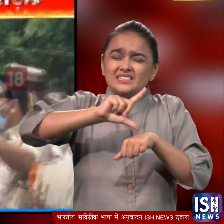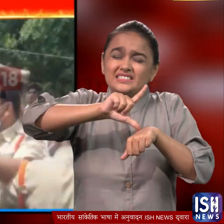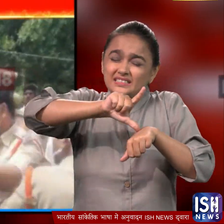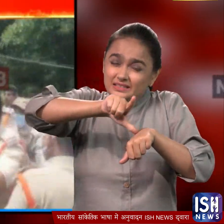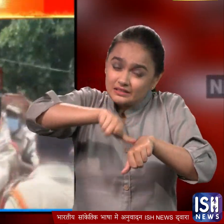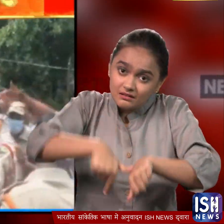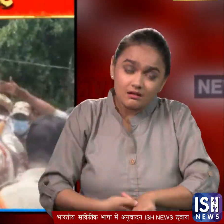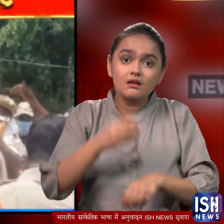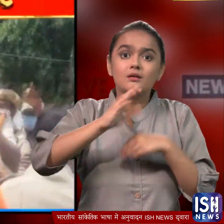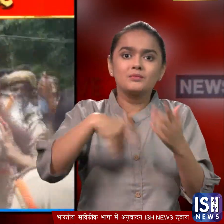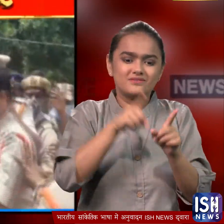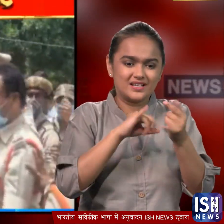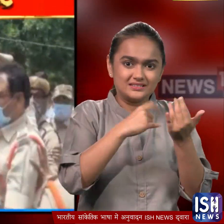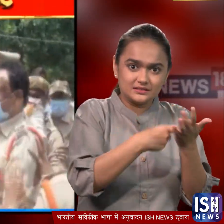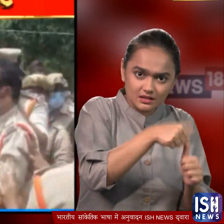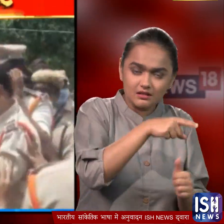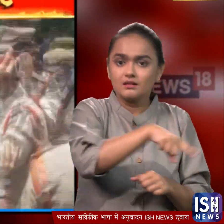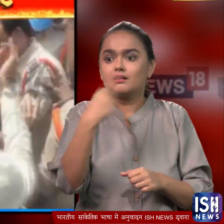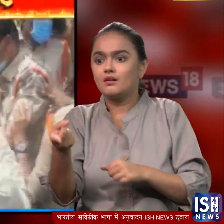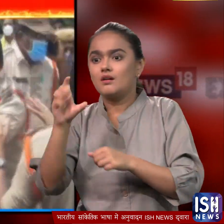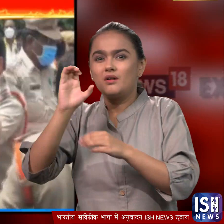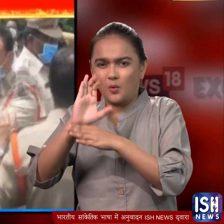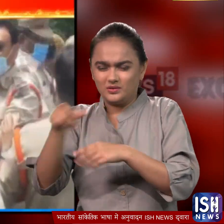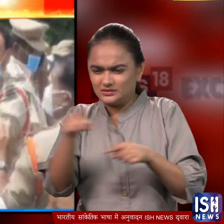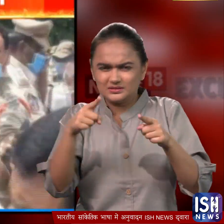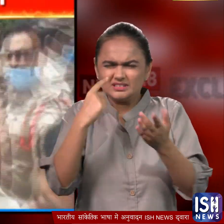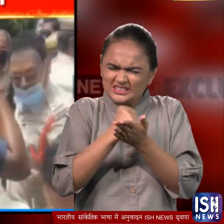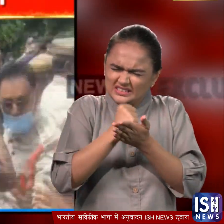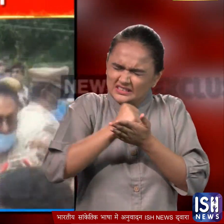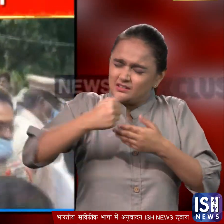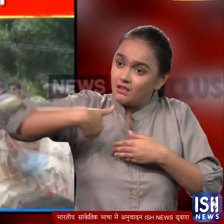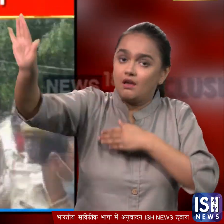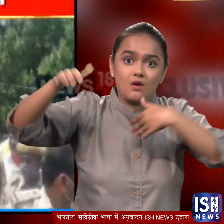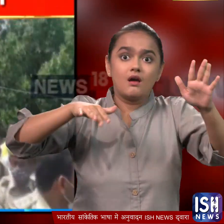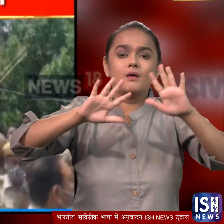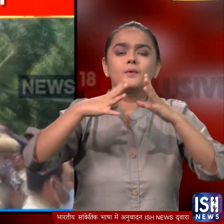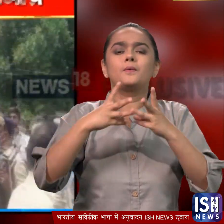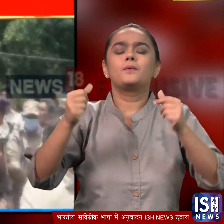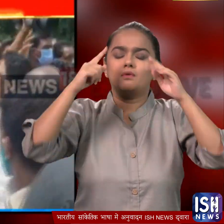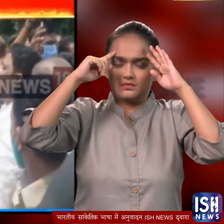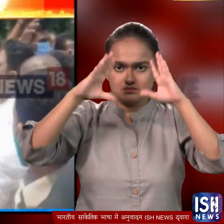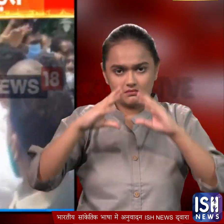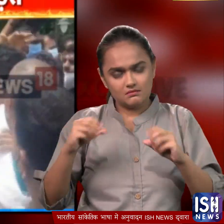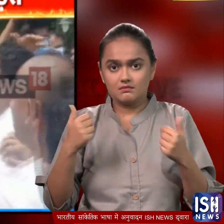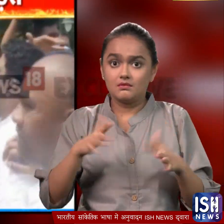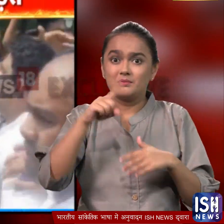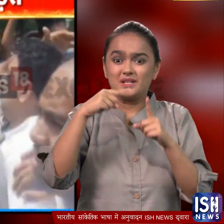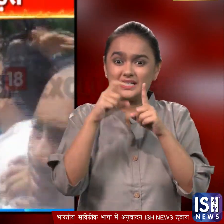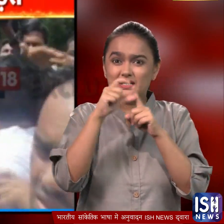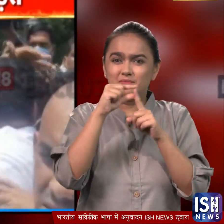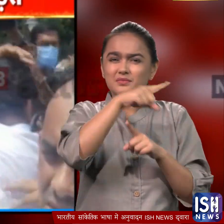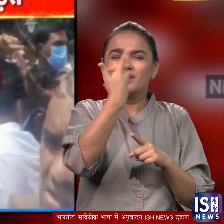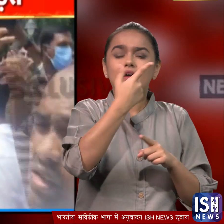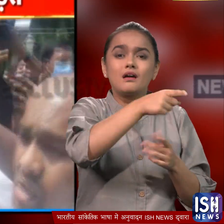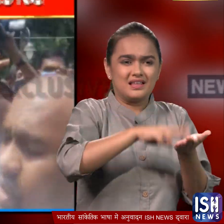हालांकि कुछ देर बाद वाईएसआर कांग्रेस और टीडीपी के कार्यकर्ताओं को पुलिस ने किसी तरह वहां से हटा दिया, जिससे हंगामा शांत हो गया। बताया गया कि टीडीपी के